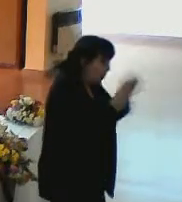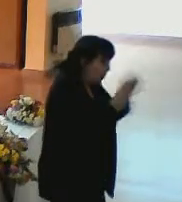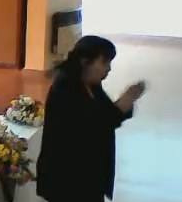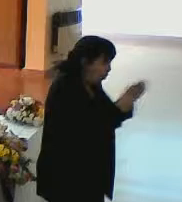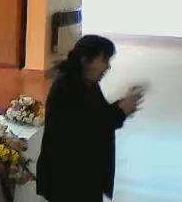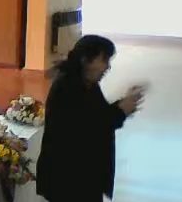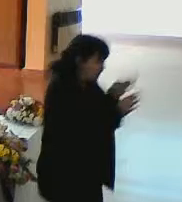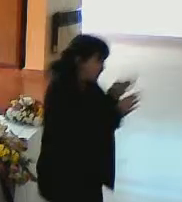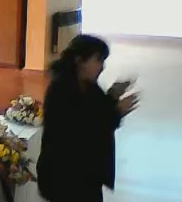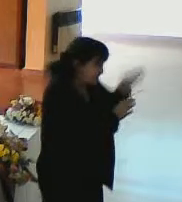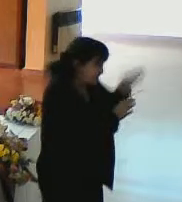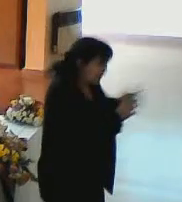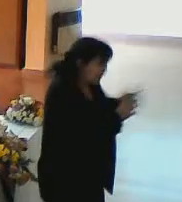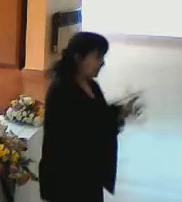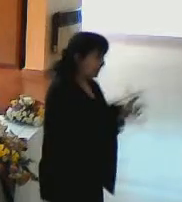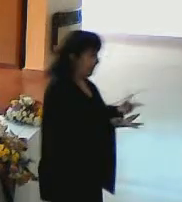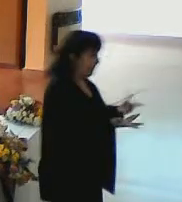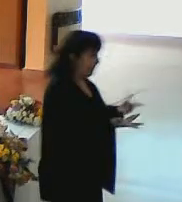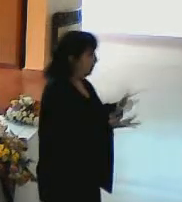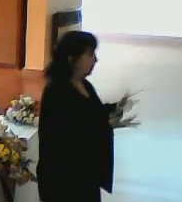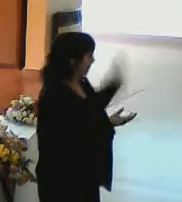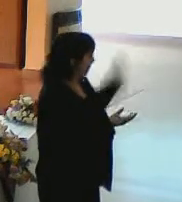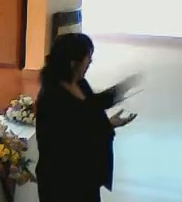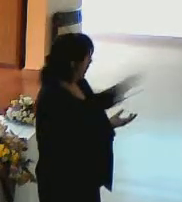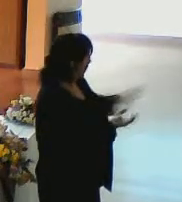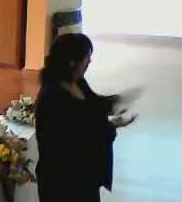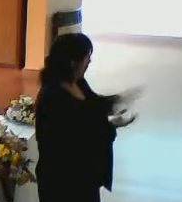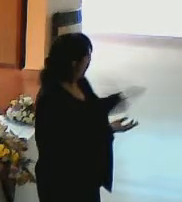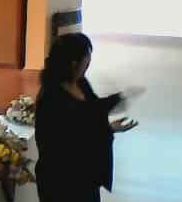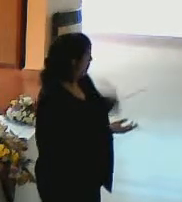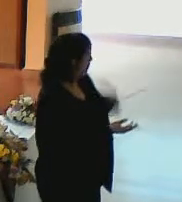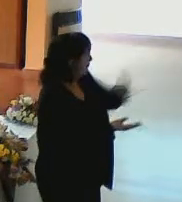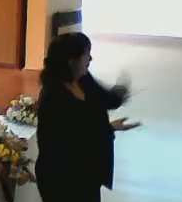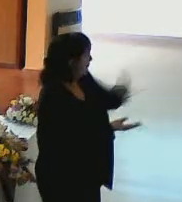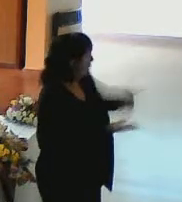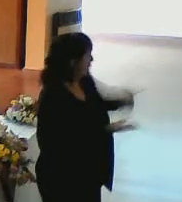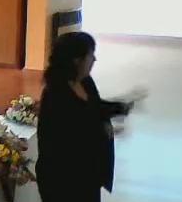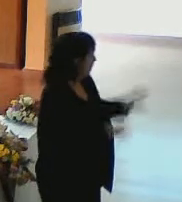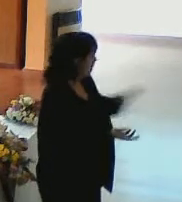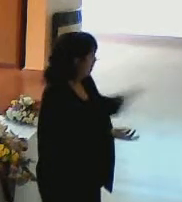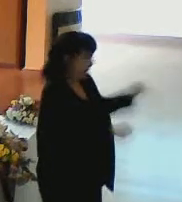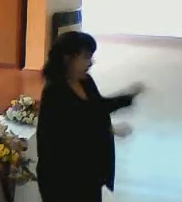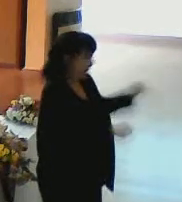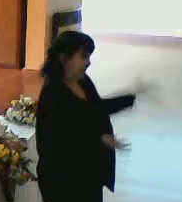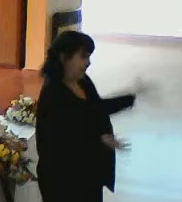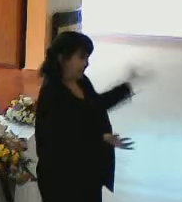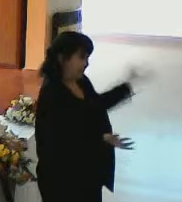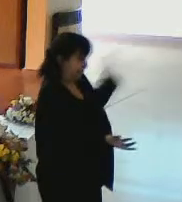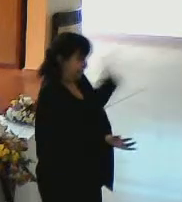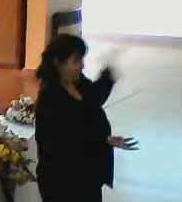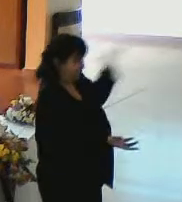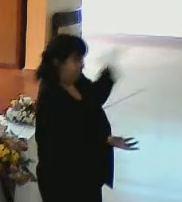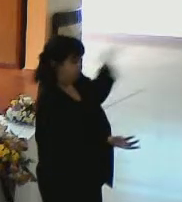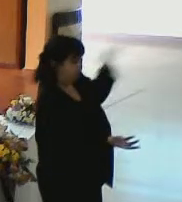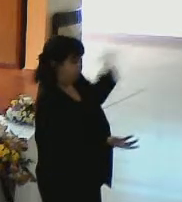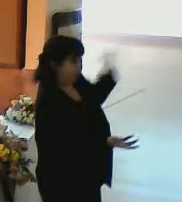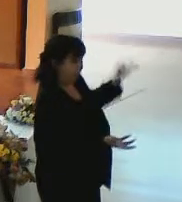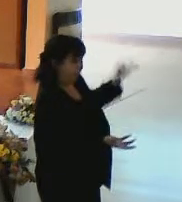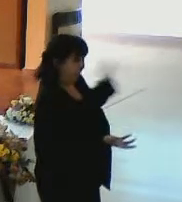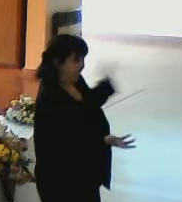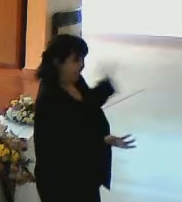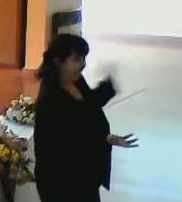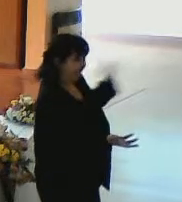verdad que nos cansa, ¿sí? Y debe pasar lo mismo en la escuela, pero es un chico que tiene